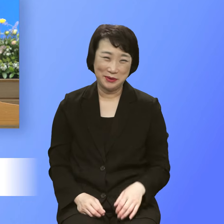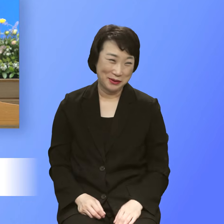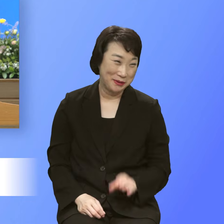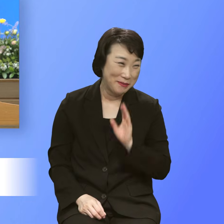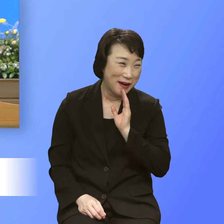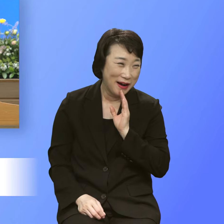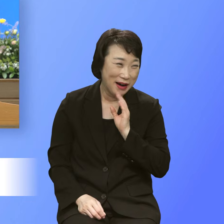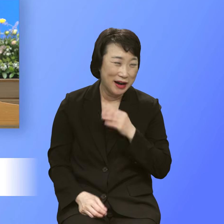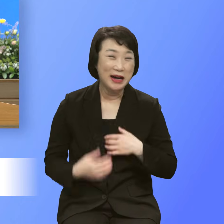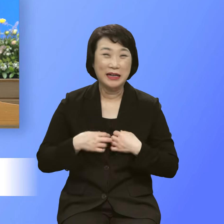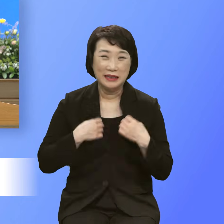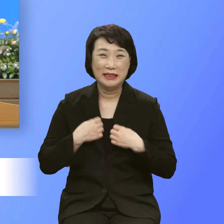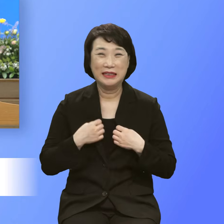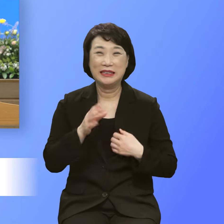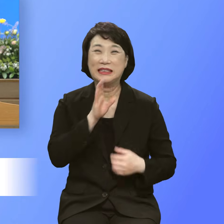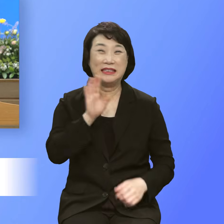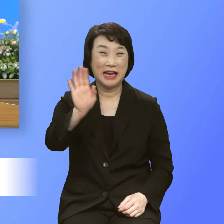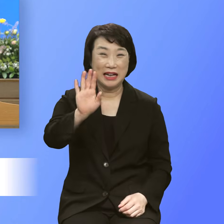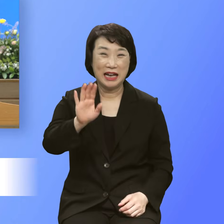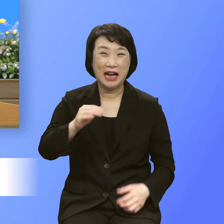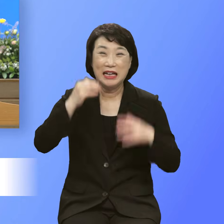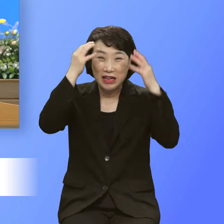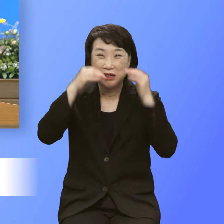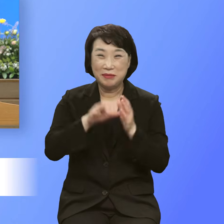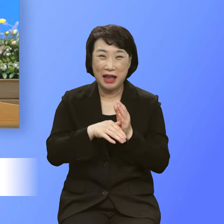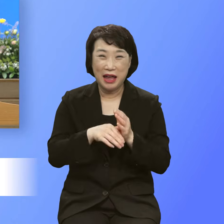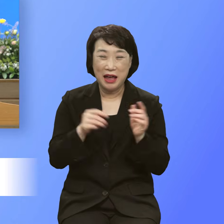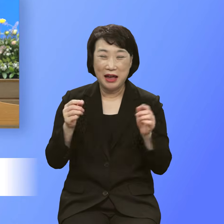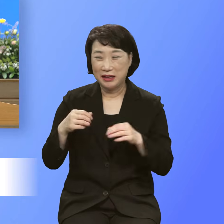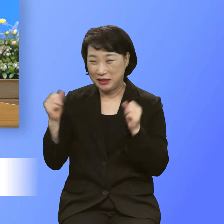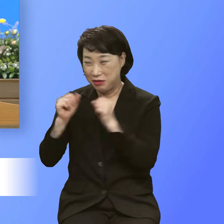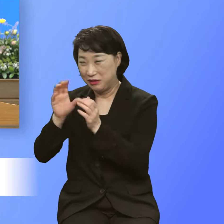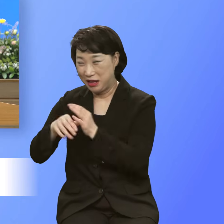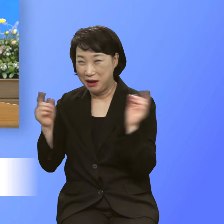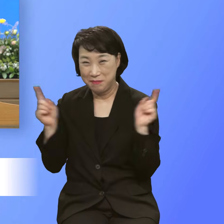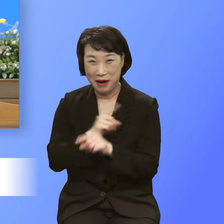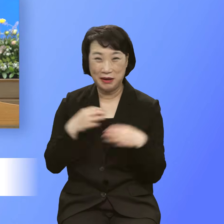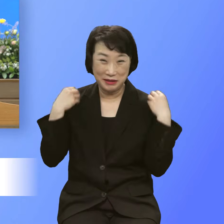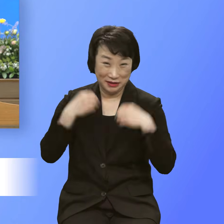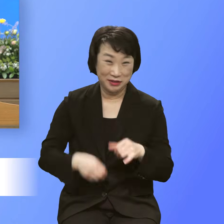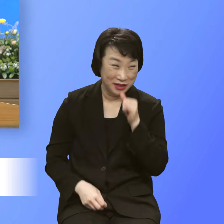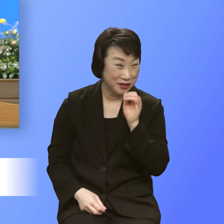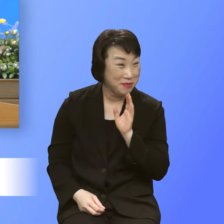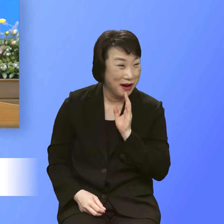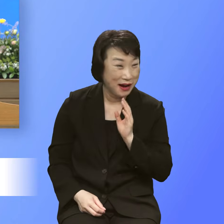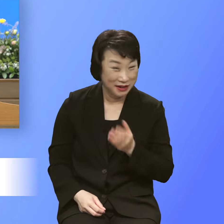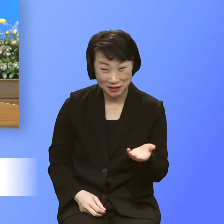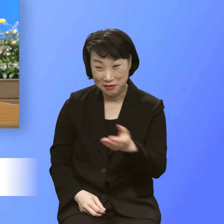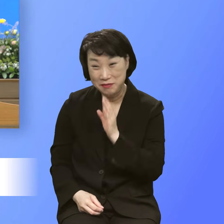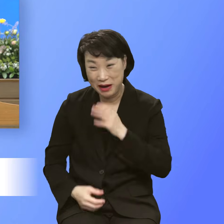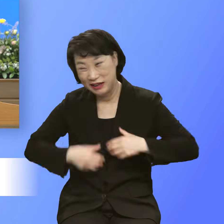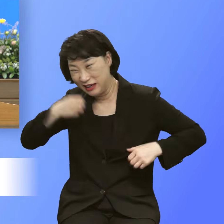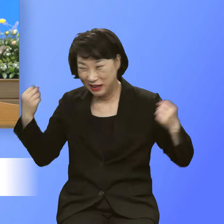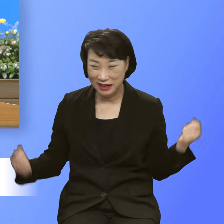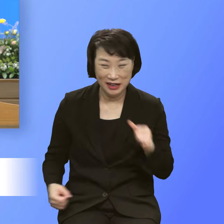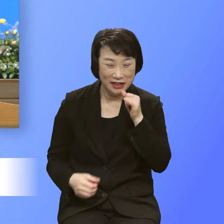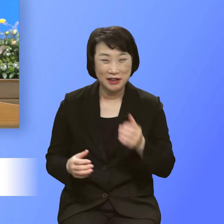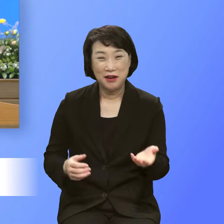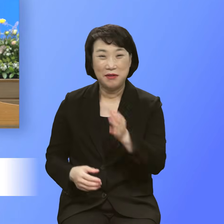의상은 진짜 옷이 아니기 때문에 여름에 벗고 받고 겨울에 받고 입고 겨울에 벗고 겨울에 받고 입고 그러는